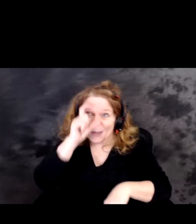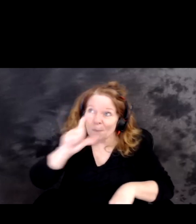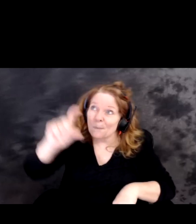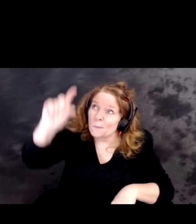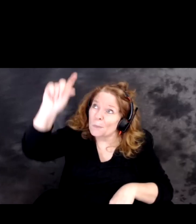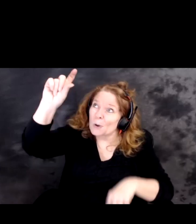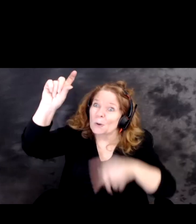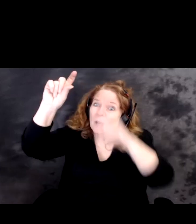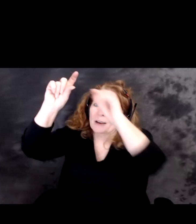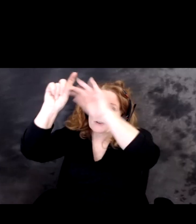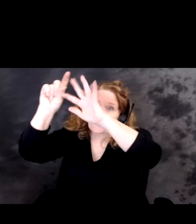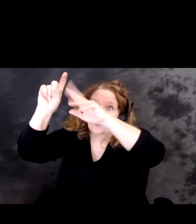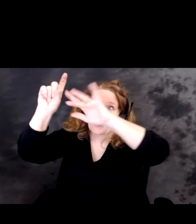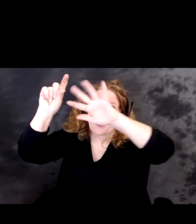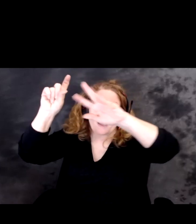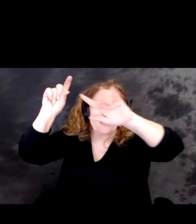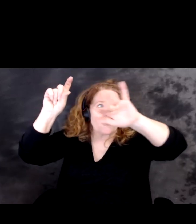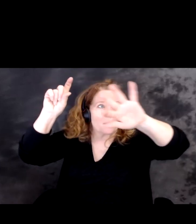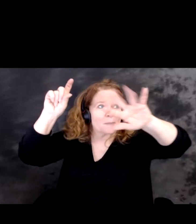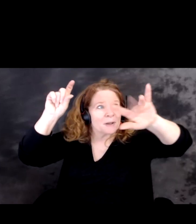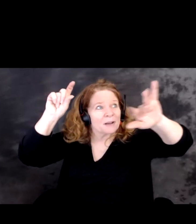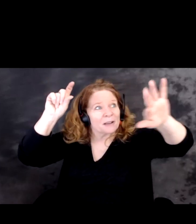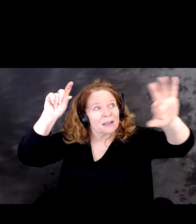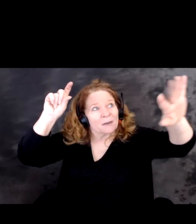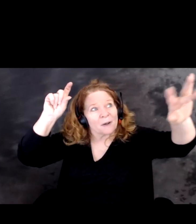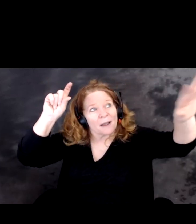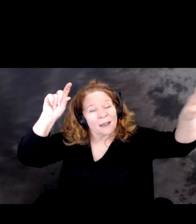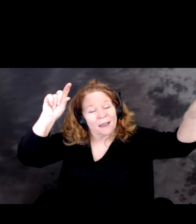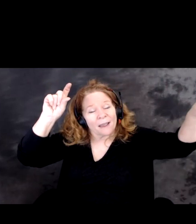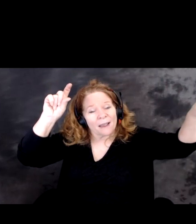pronto, pero ahora es tiempo para que